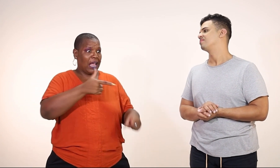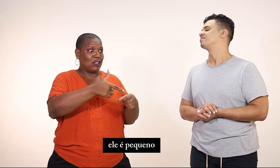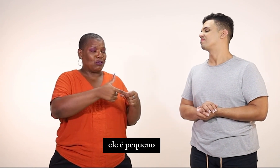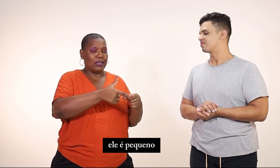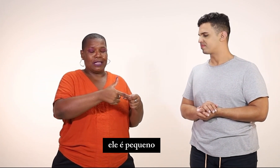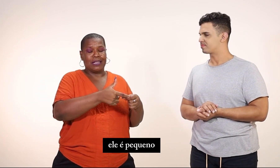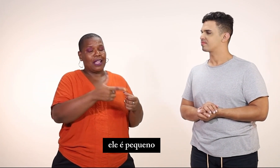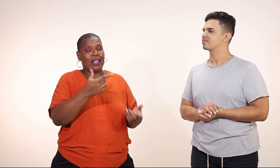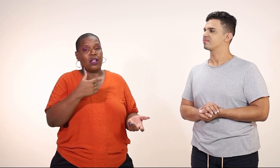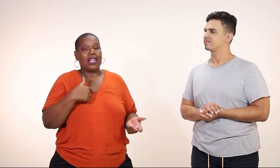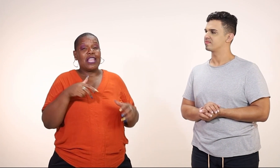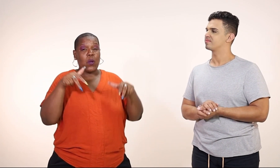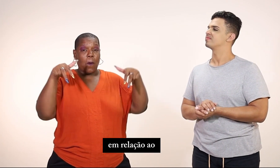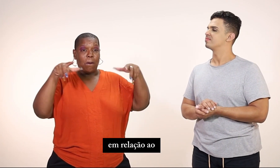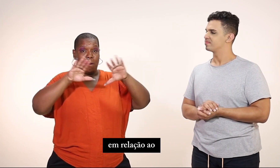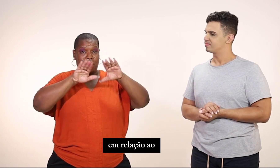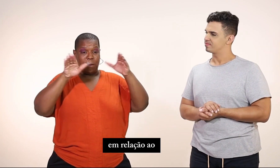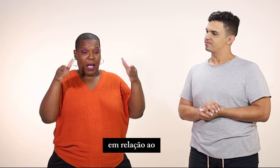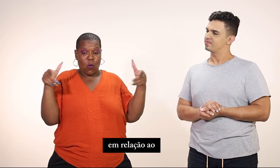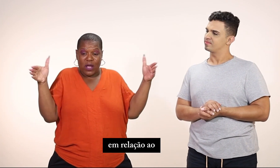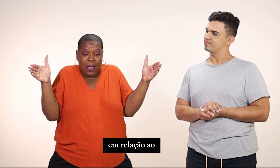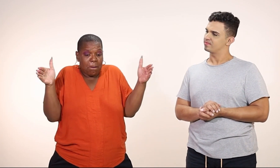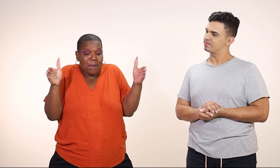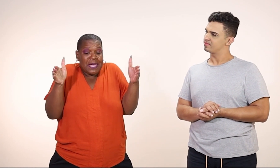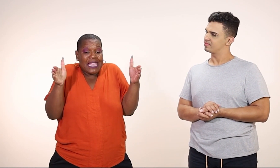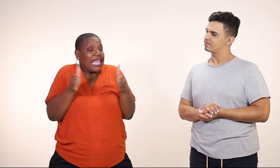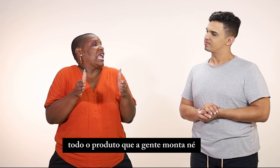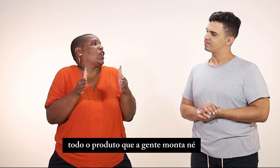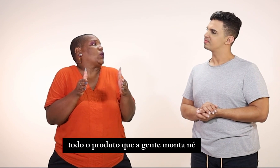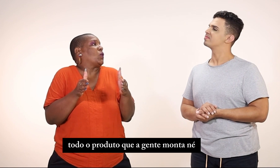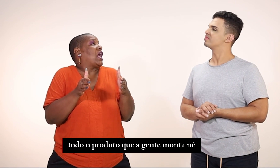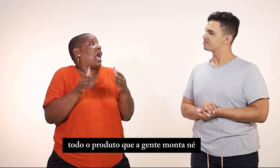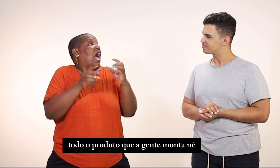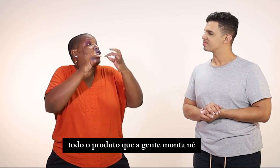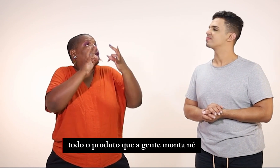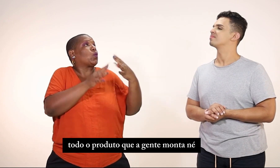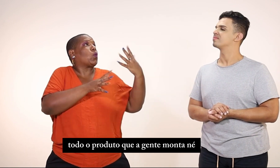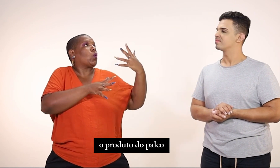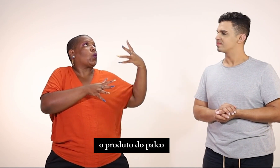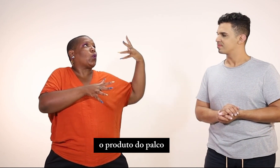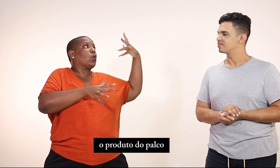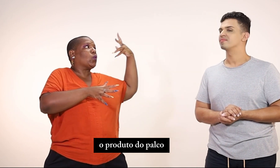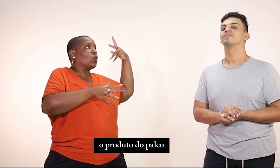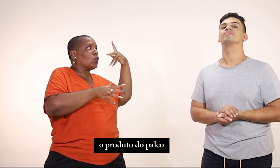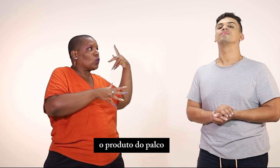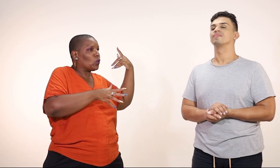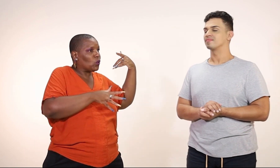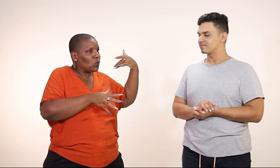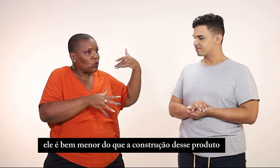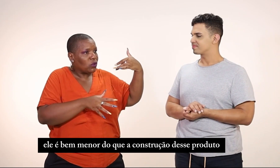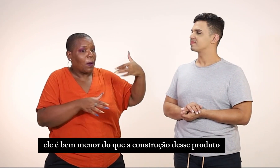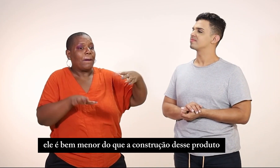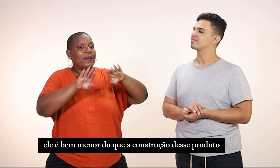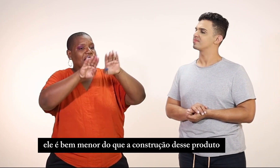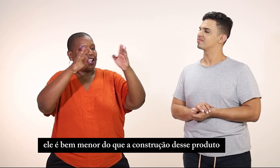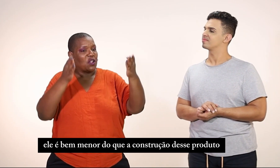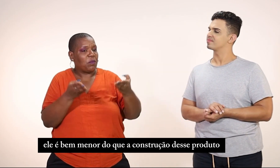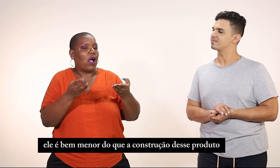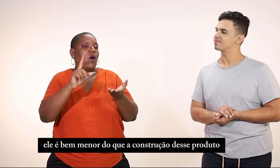é pequeno em relação ao todo o produto que a gente monta, né? O produto do palco, ele é bem menor do